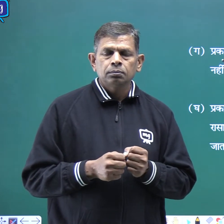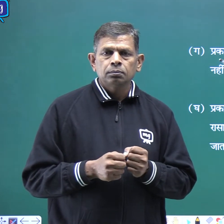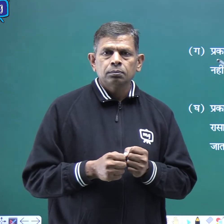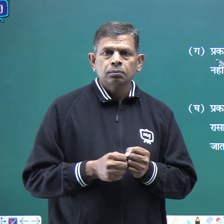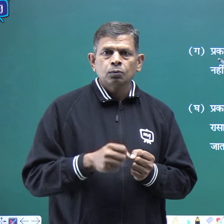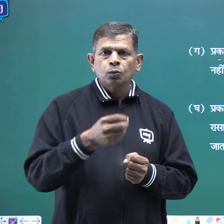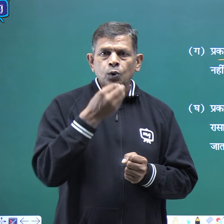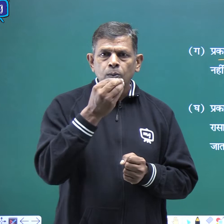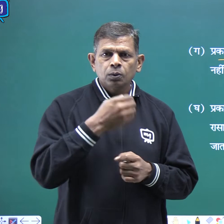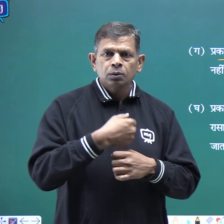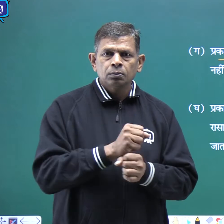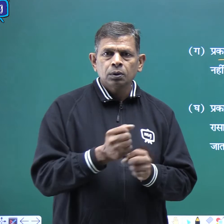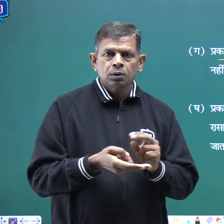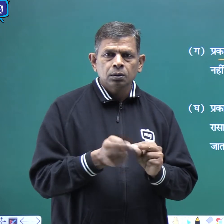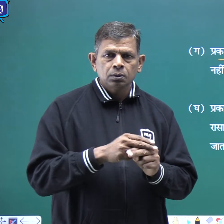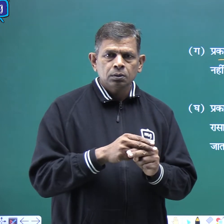प्रकाश संश्लेषण का